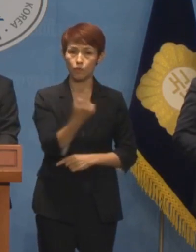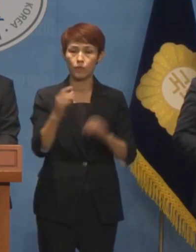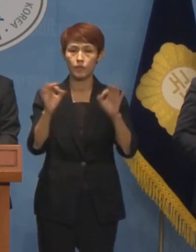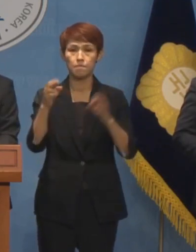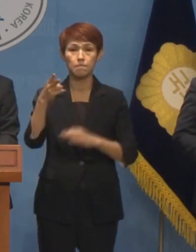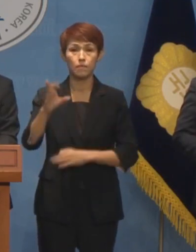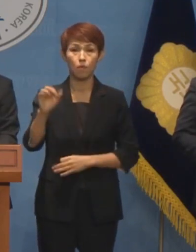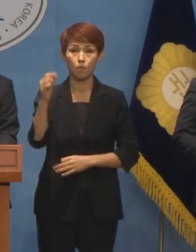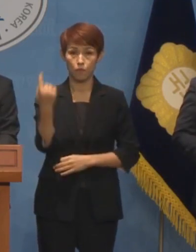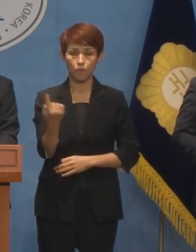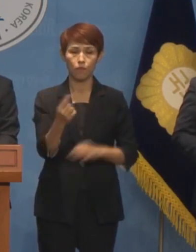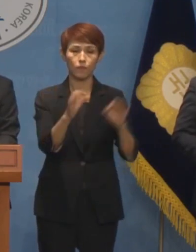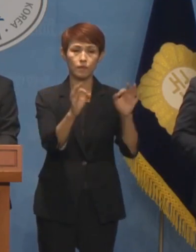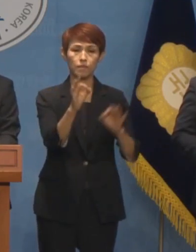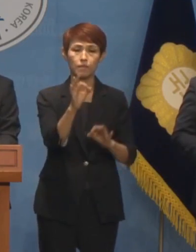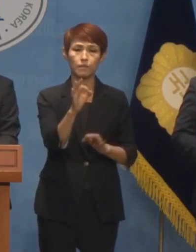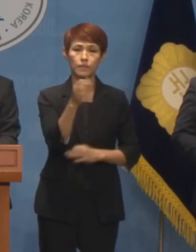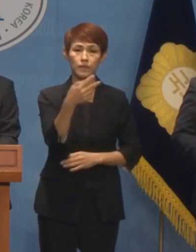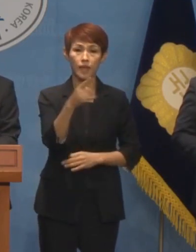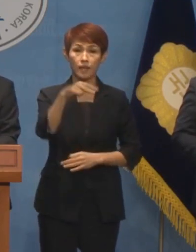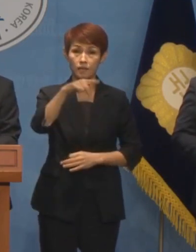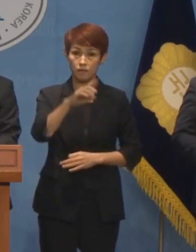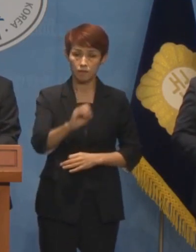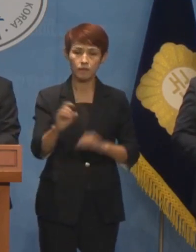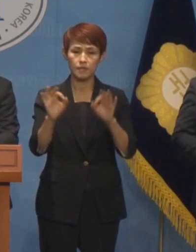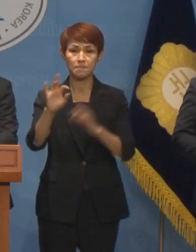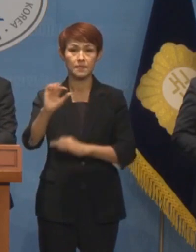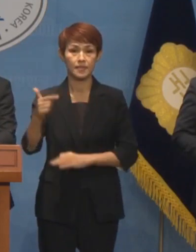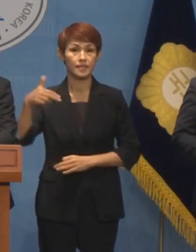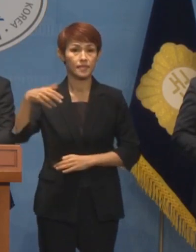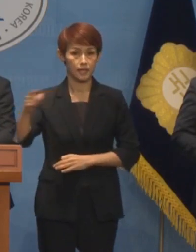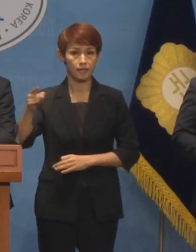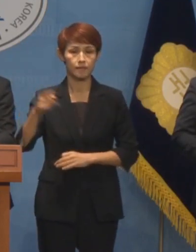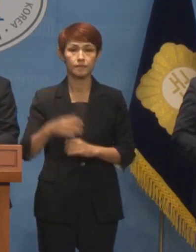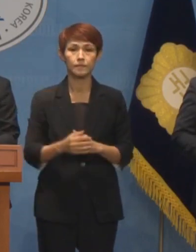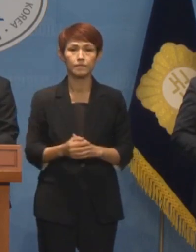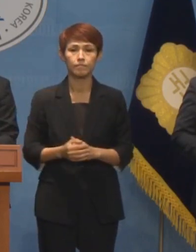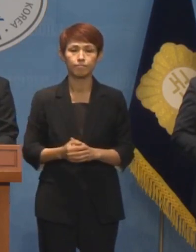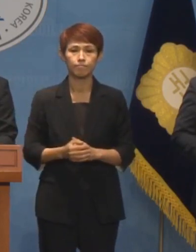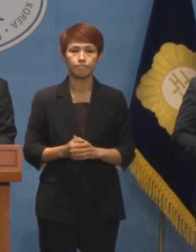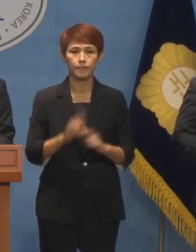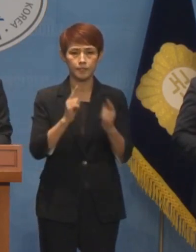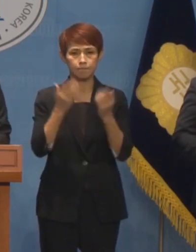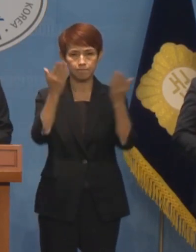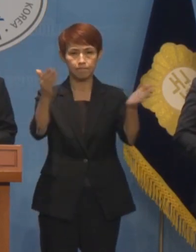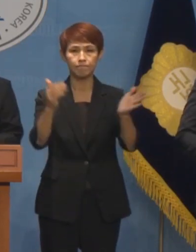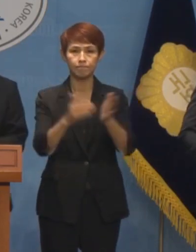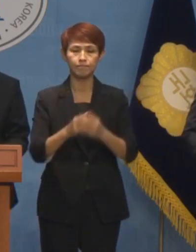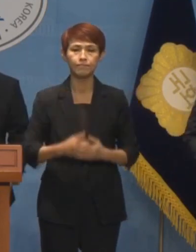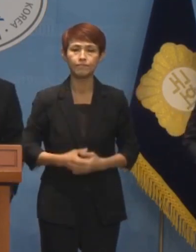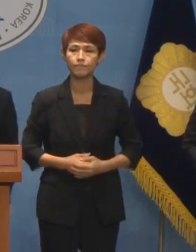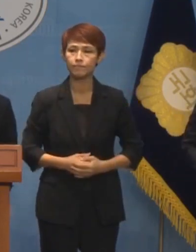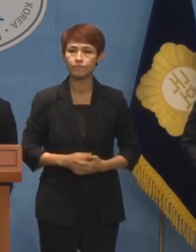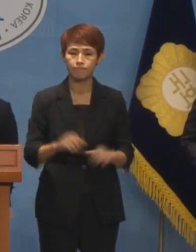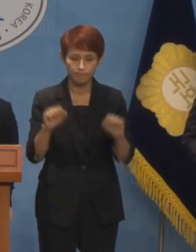김병욱, 김흥국, 김태성, 김인재, 호사카 유지 일동입니다. 감사합니다.